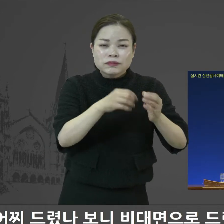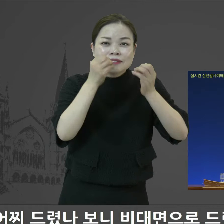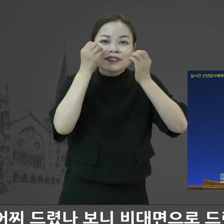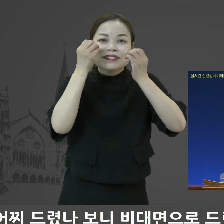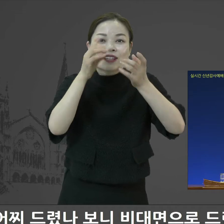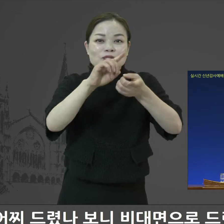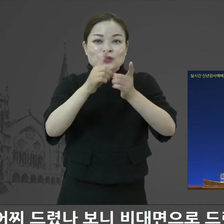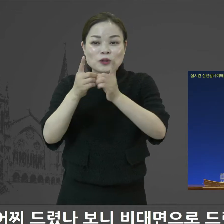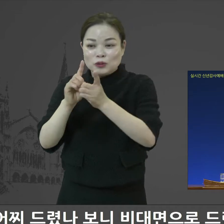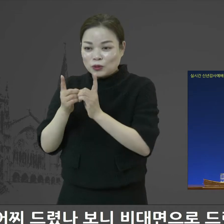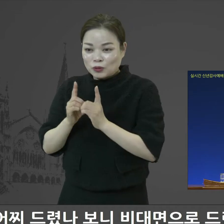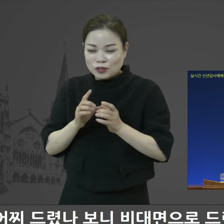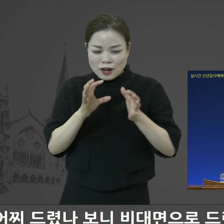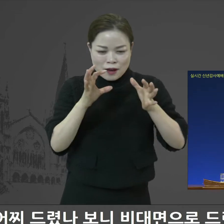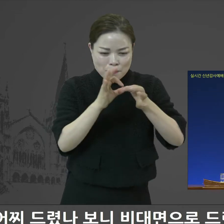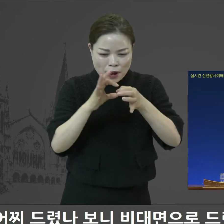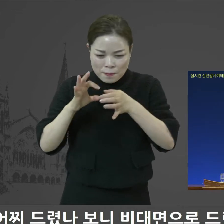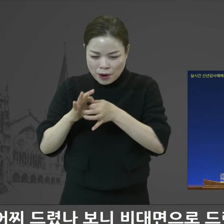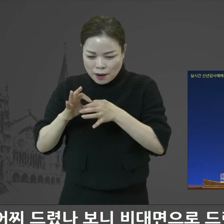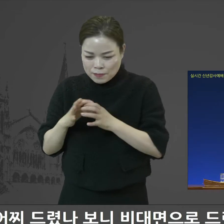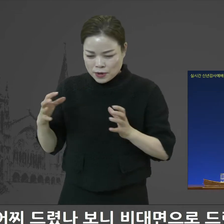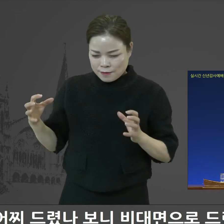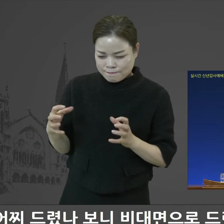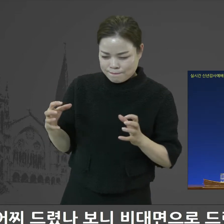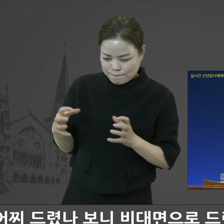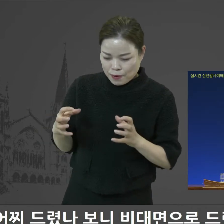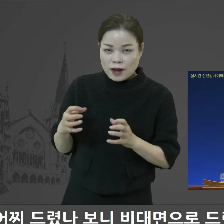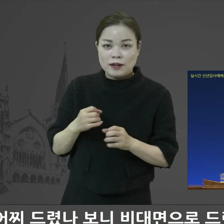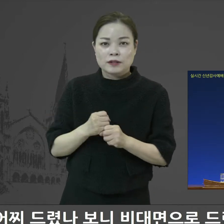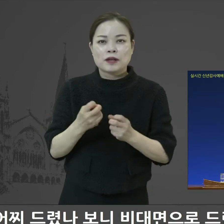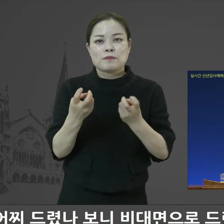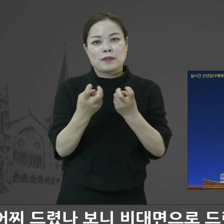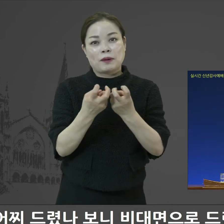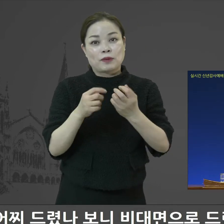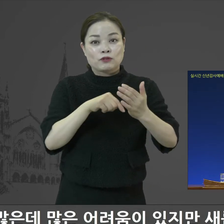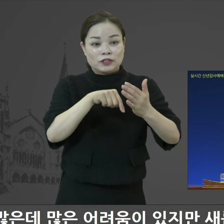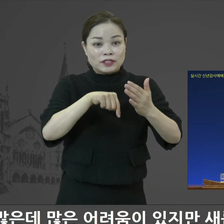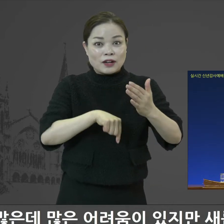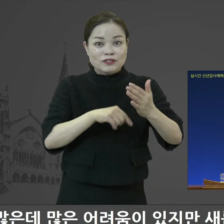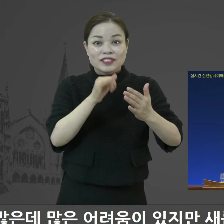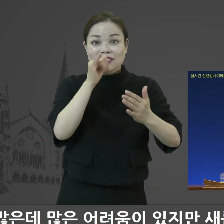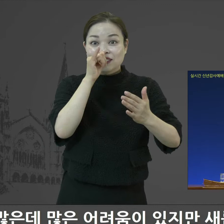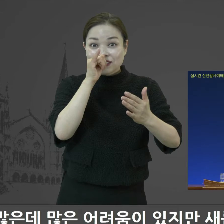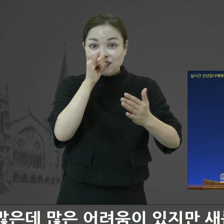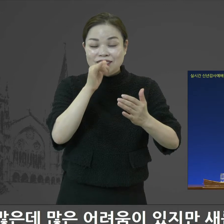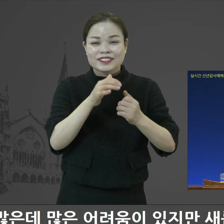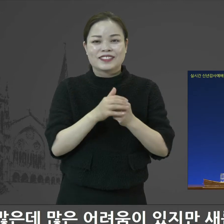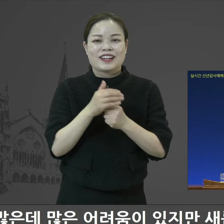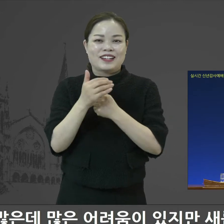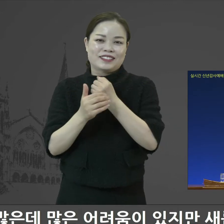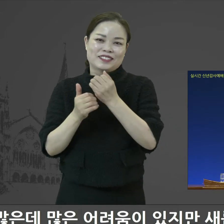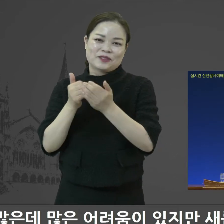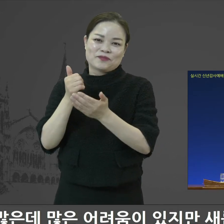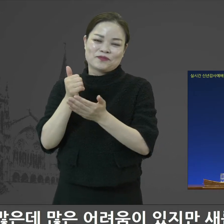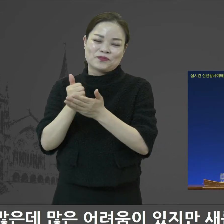새롭게 서로를 연결해주고 결합할 수 있는 방법들이 우리 가운데 나타나고 있어서 하나님